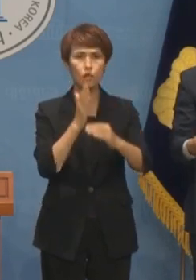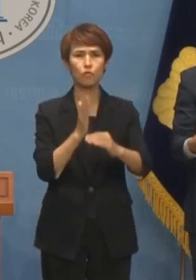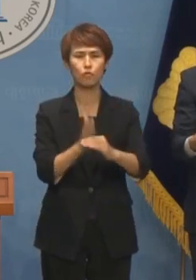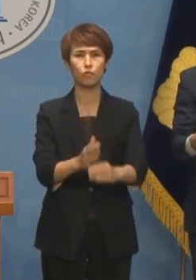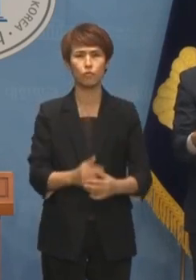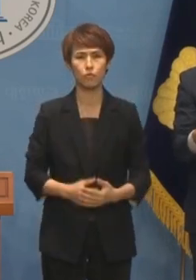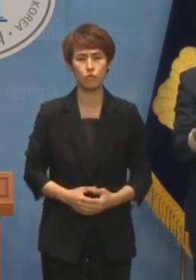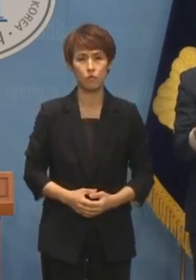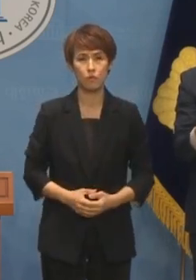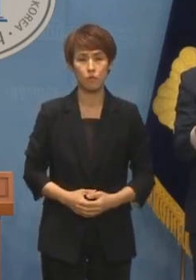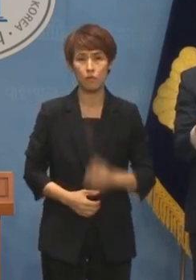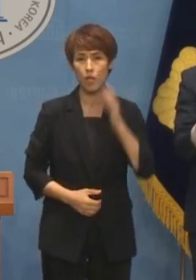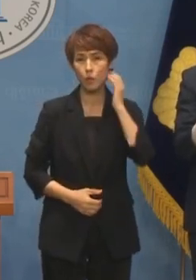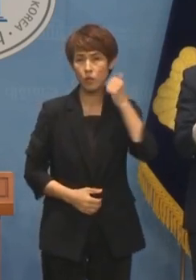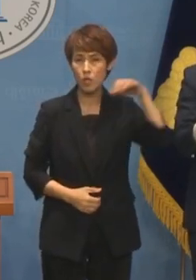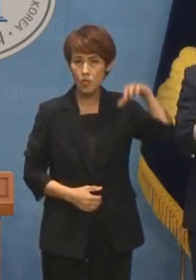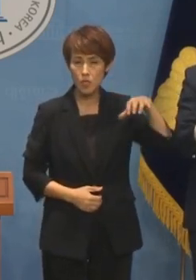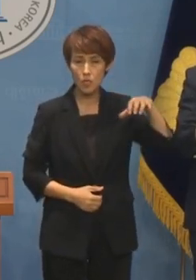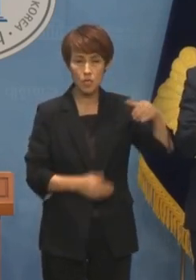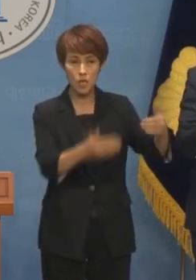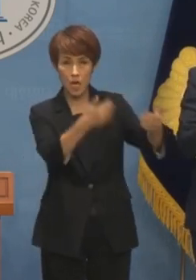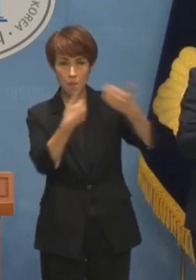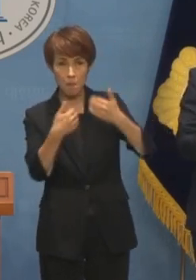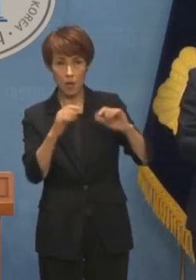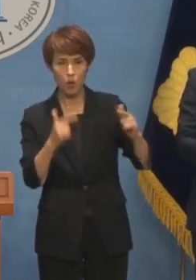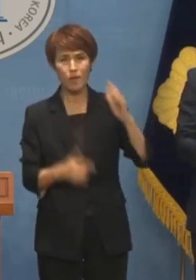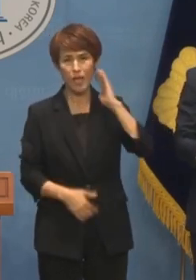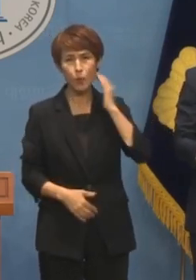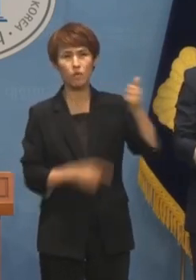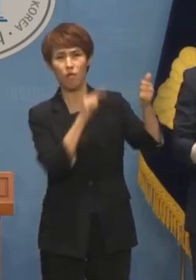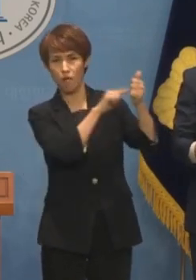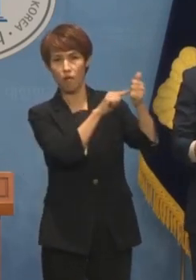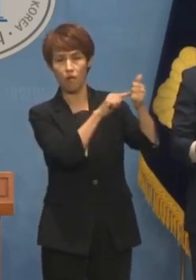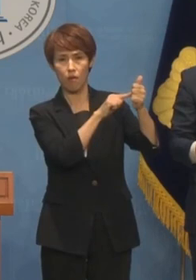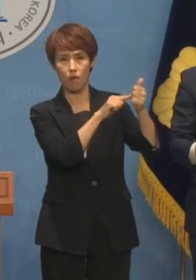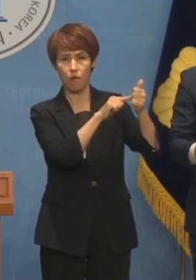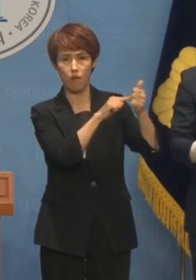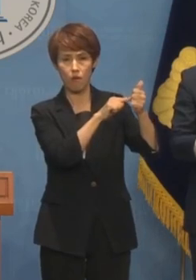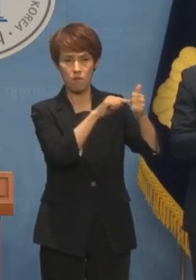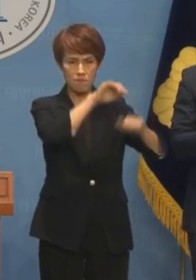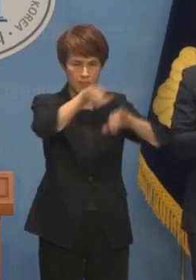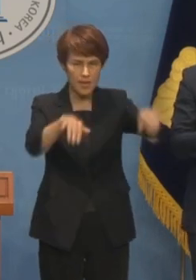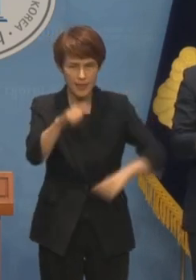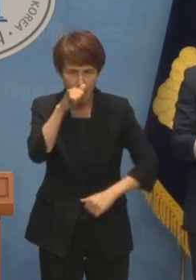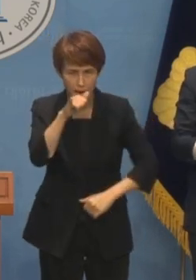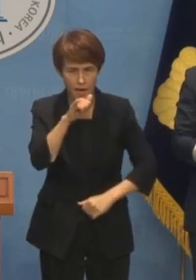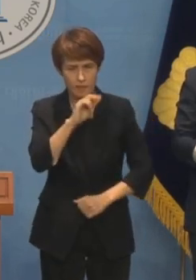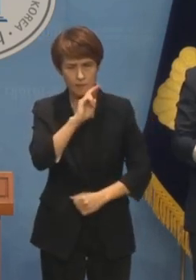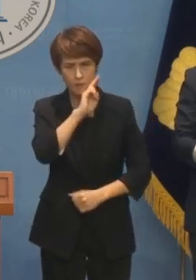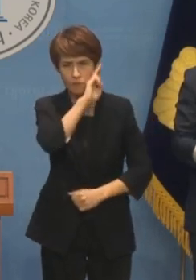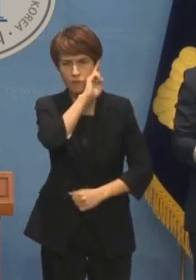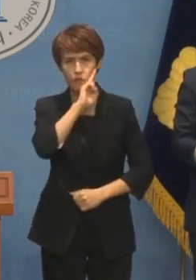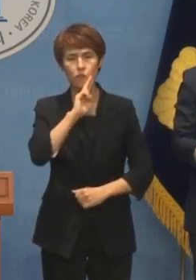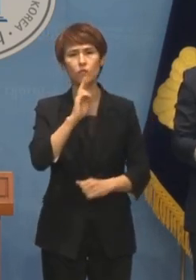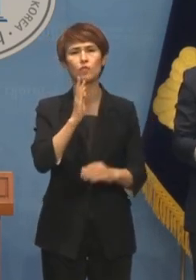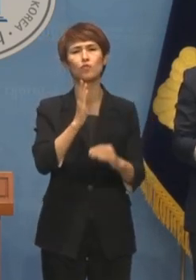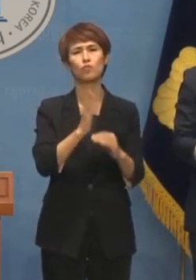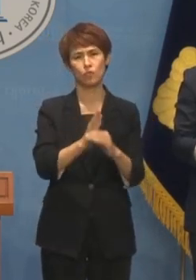있습니다. 대통령실 개입이 아니라 대통령 개입이었다는 의심이 짙어지고 있는 지금